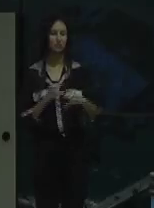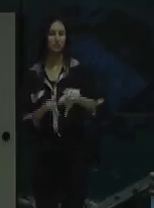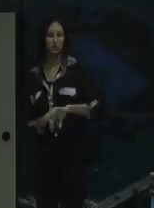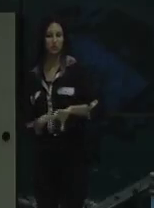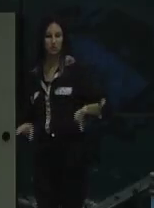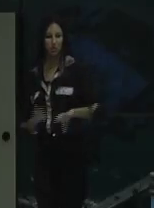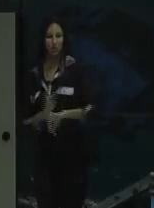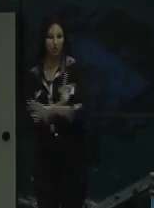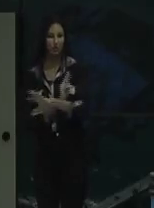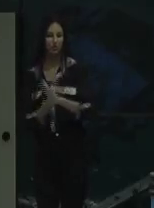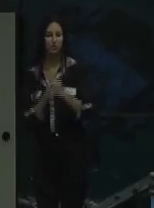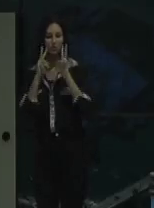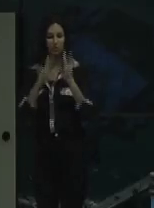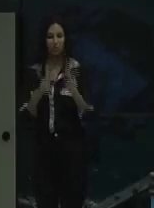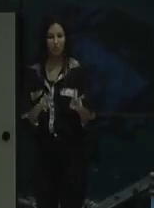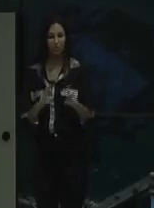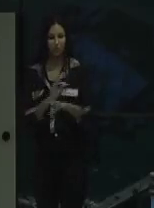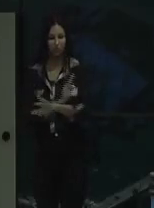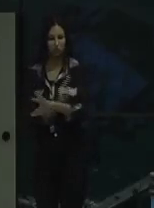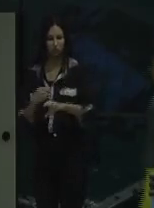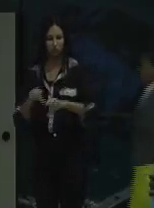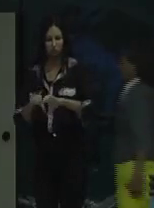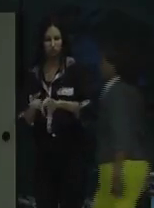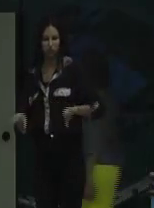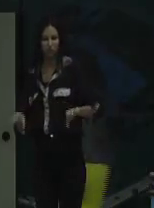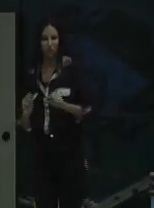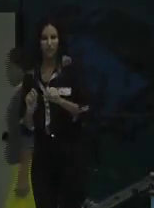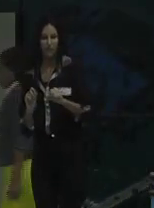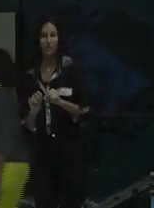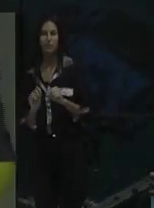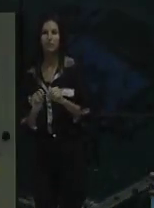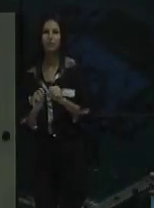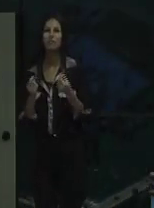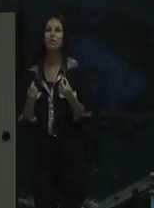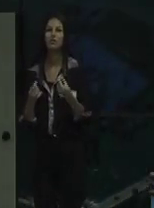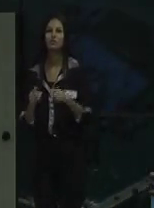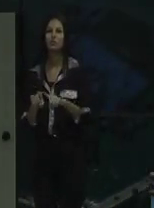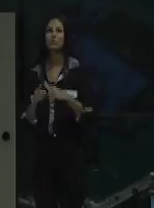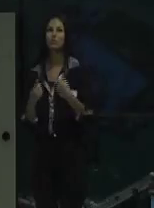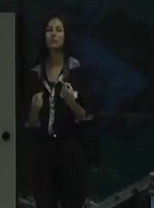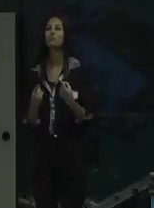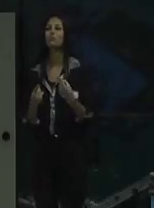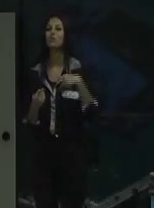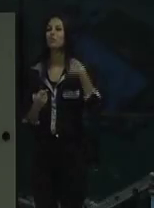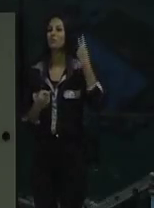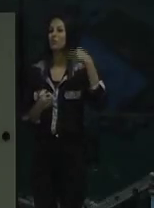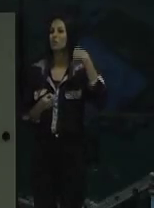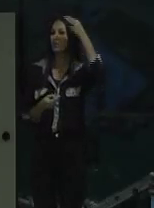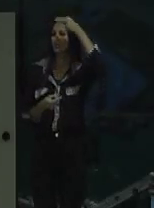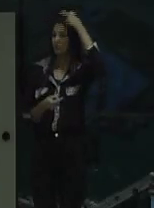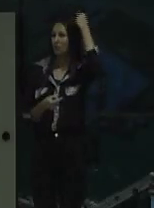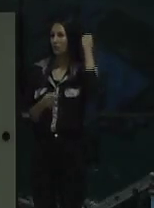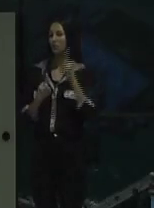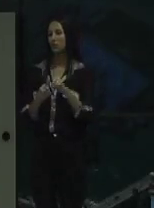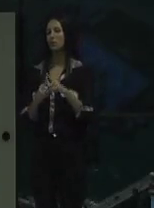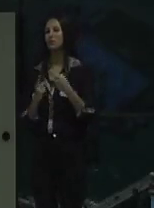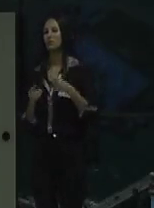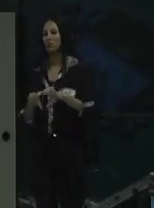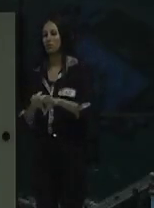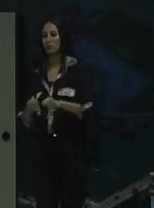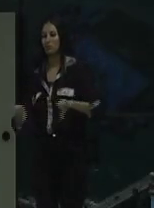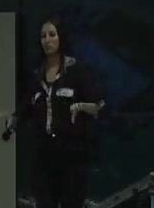Malhado, se você ver o bairro do Malhado, aquele canal foi feito para escoamento de água pluvial, vereador Nerival, e para escoamento